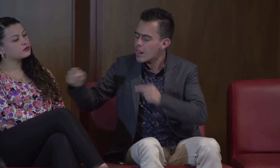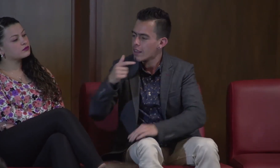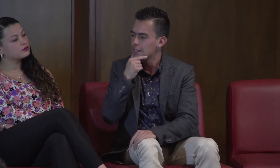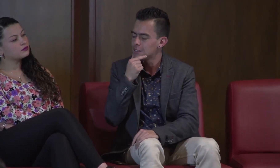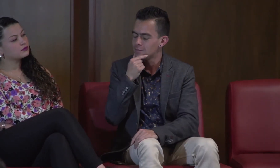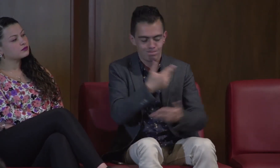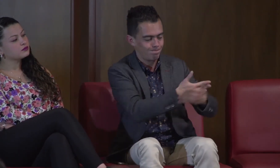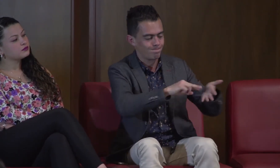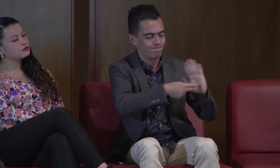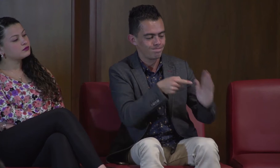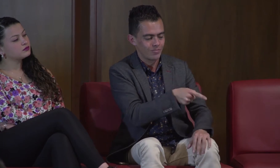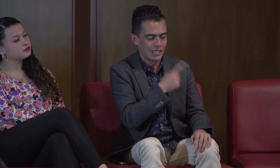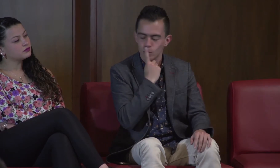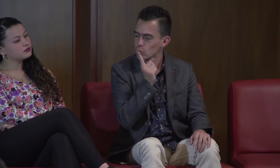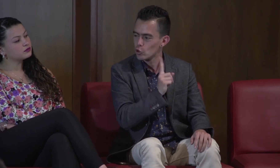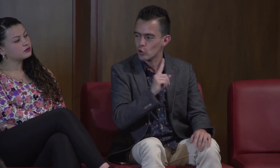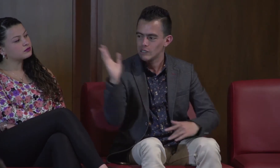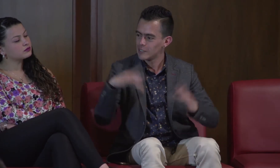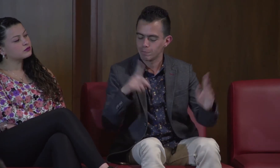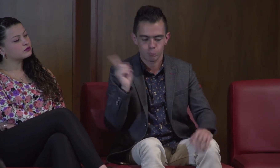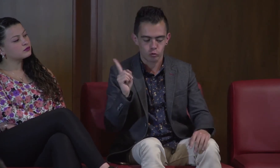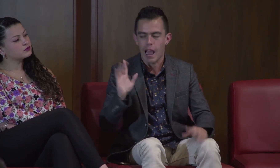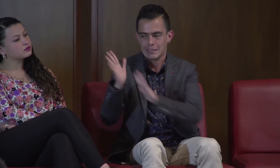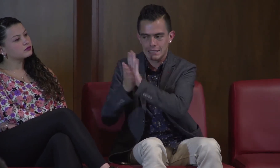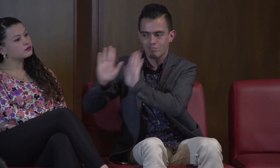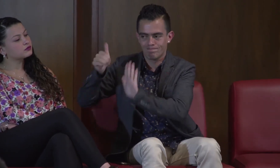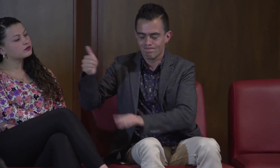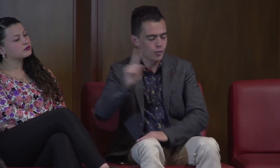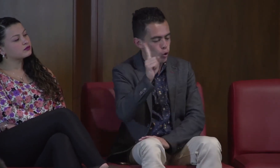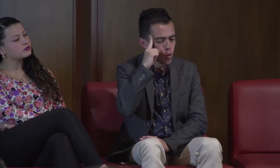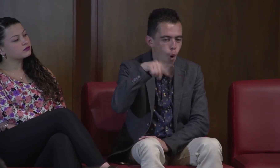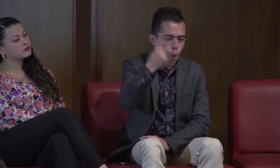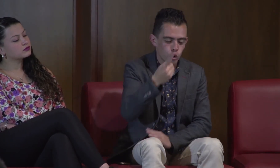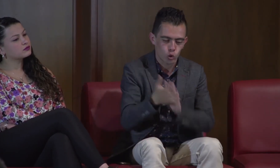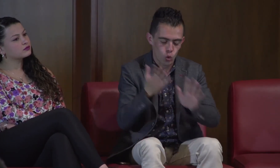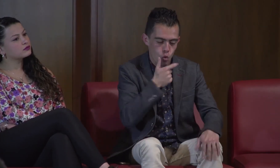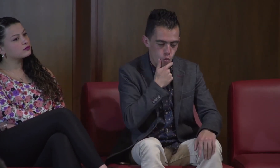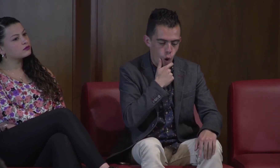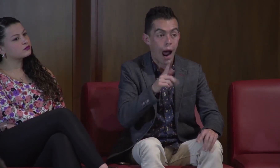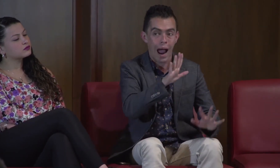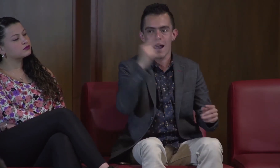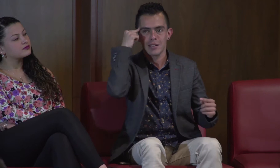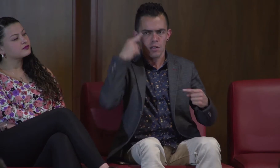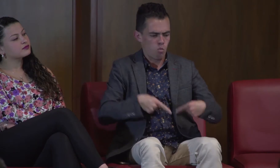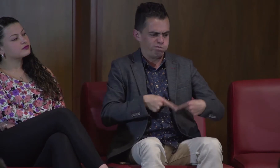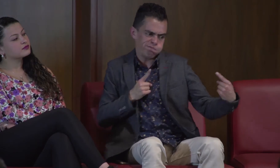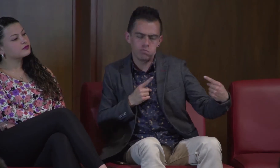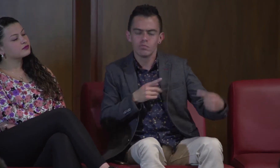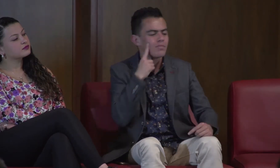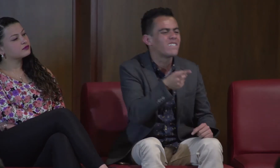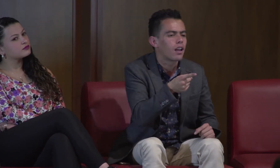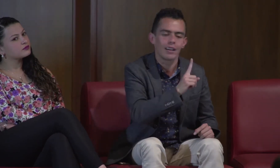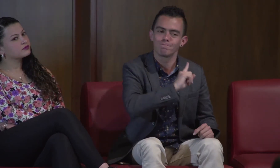seña de conflicto ¿a ti qué te evoca? Entonces, nos decían ciertos sentidos, nos daban ciertos constructos y, bueno, gracias, pero no es lo que dice el